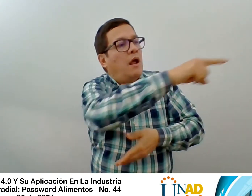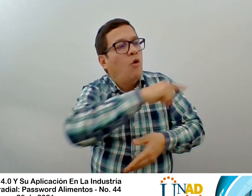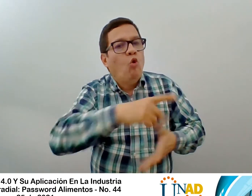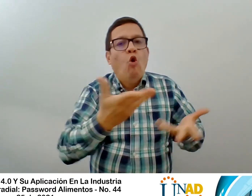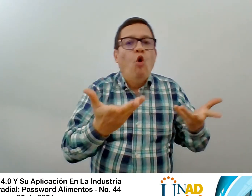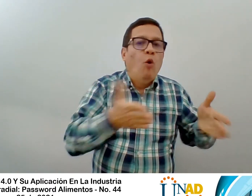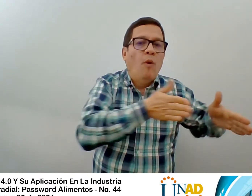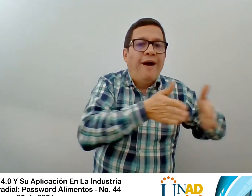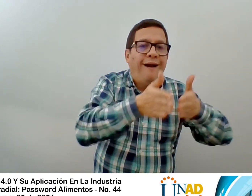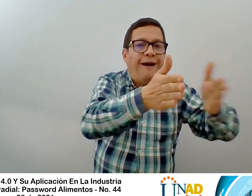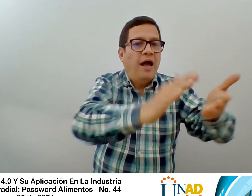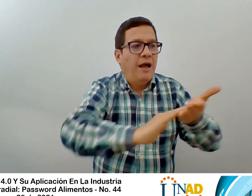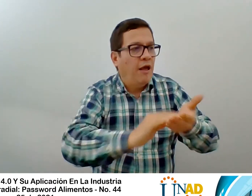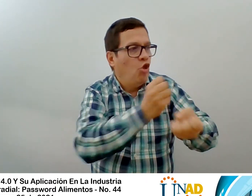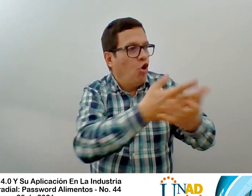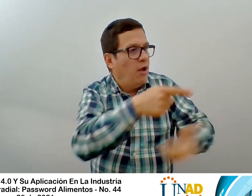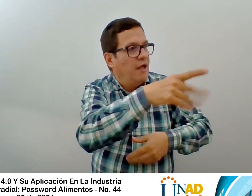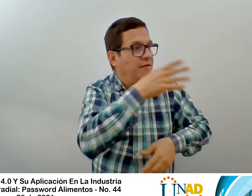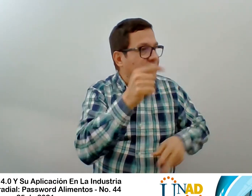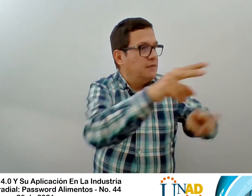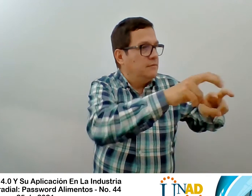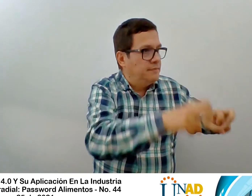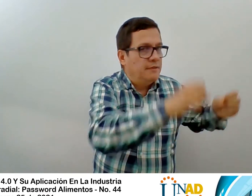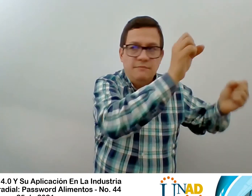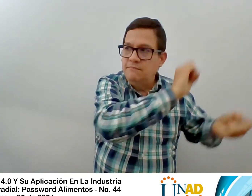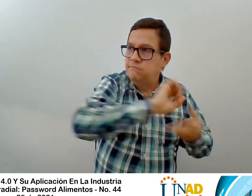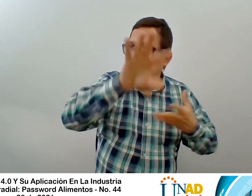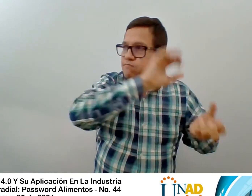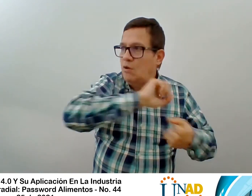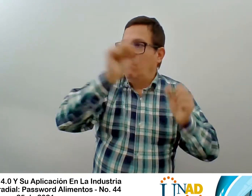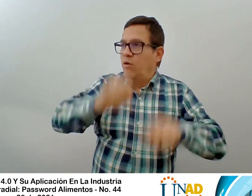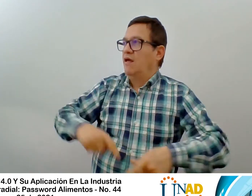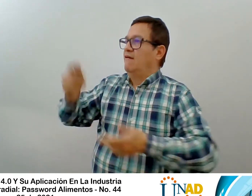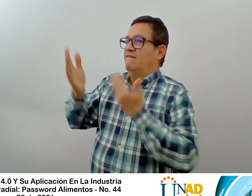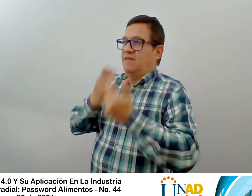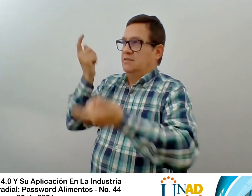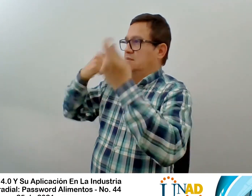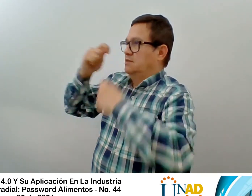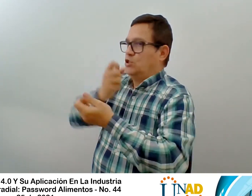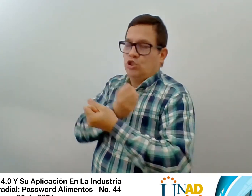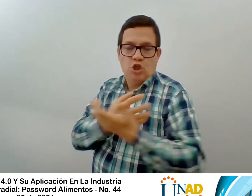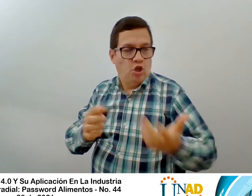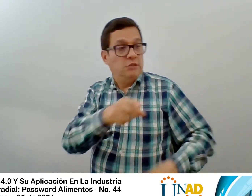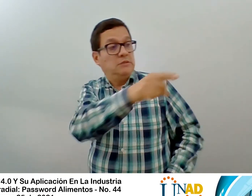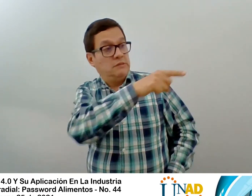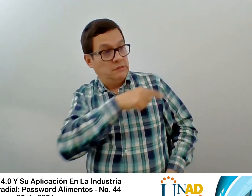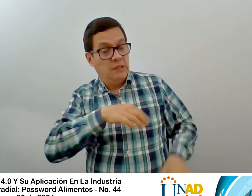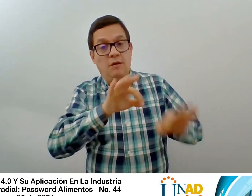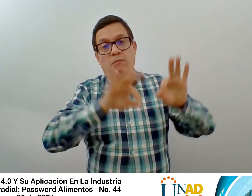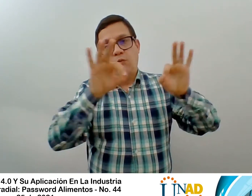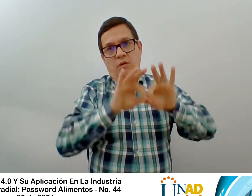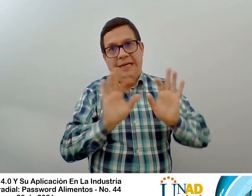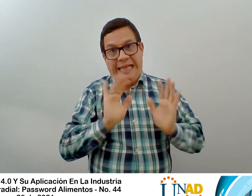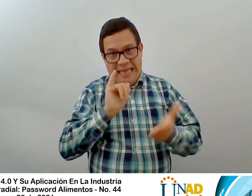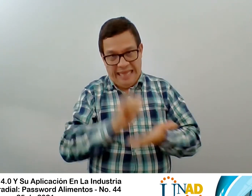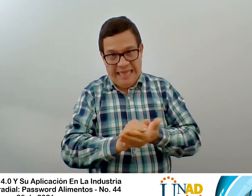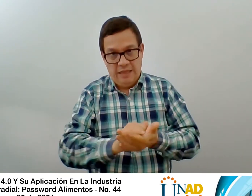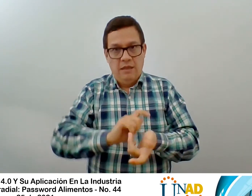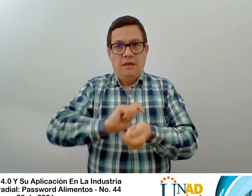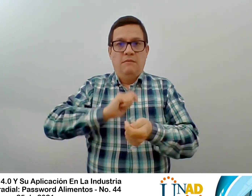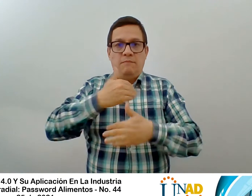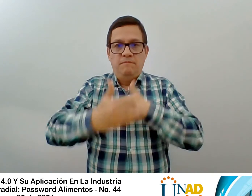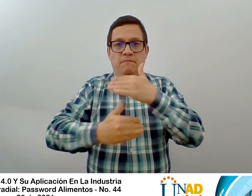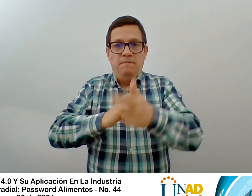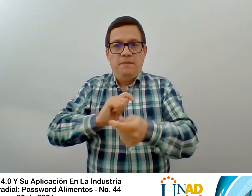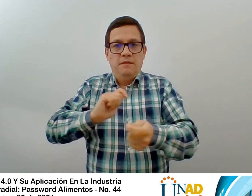tecnología 4.0 en cuanto a materias primas. Entonces, sí es importante que cuando se logre ese cambio, esa